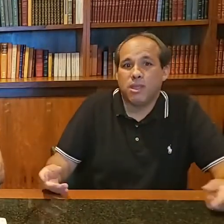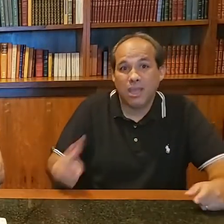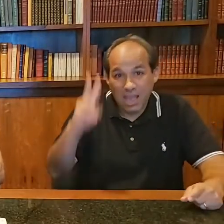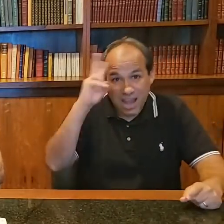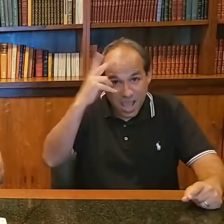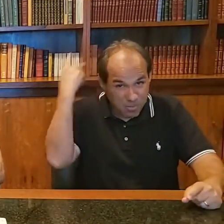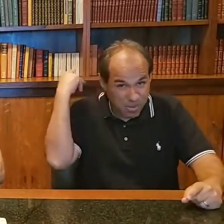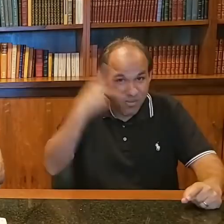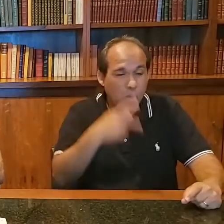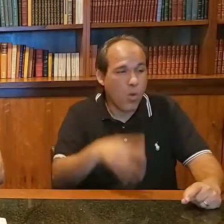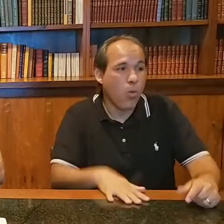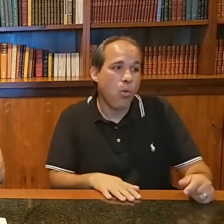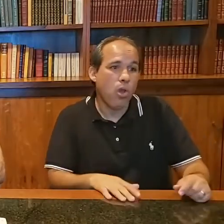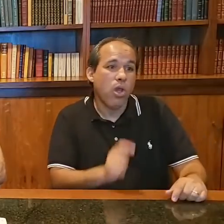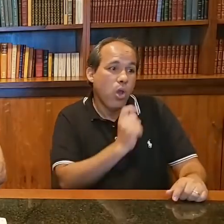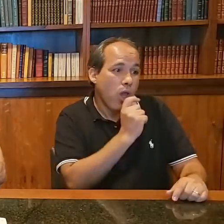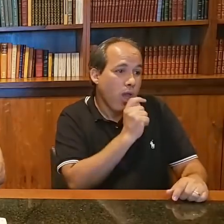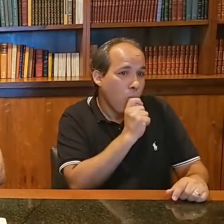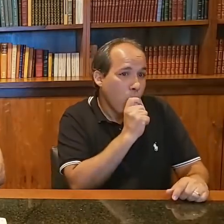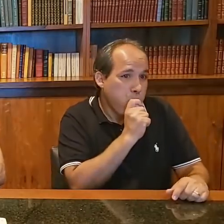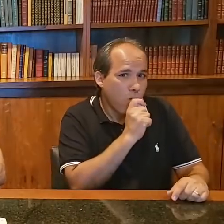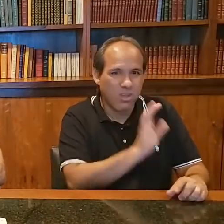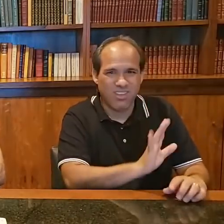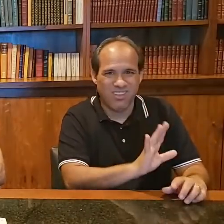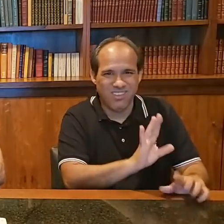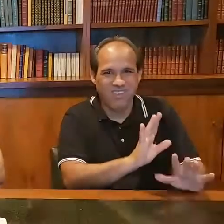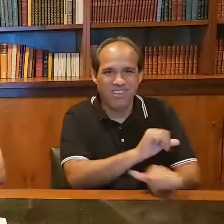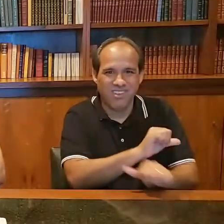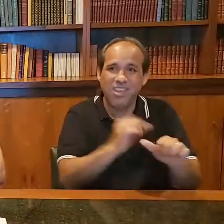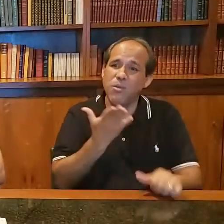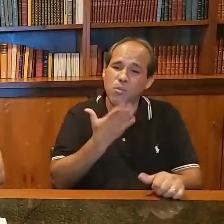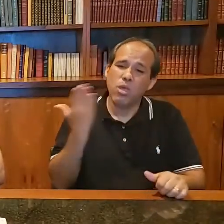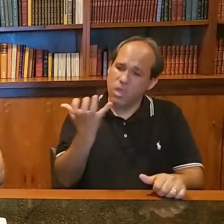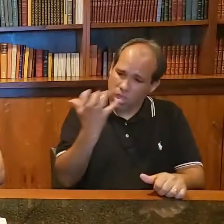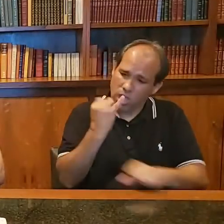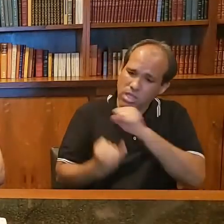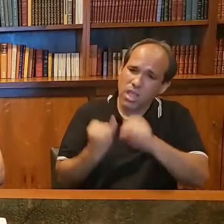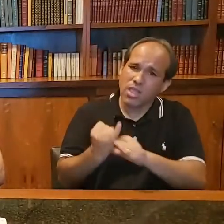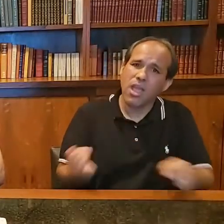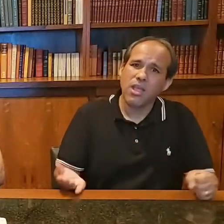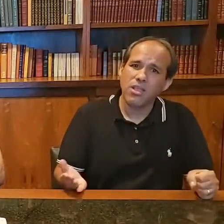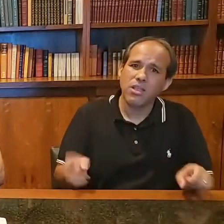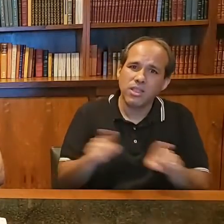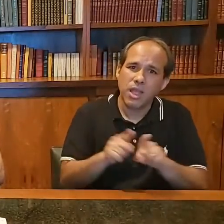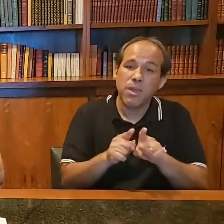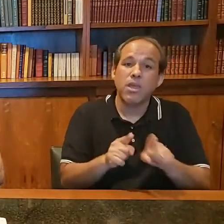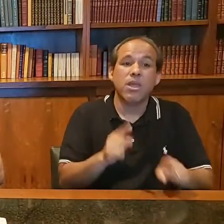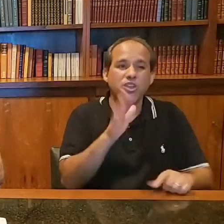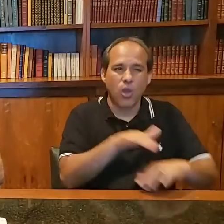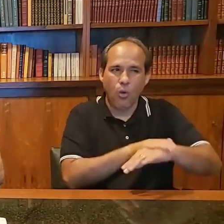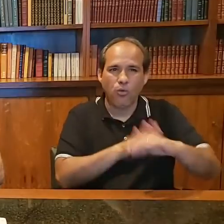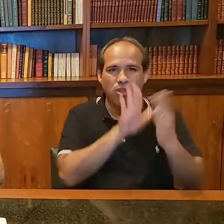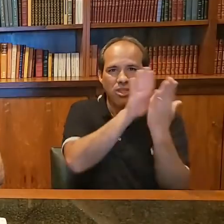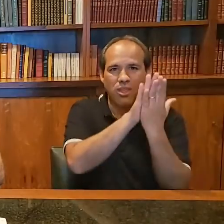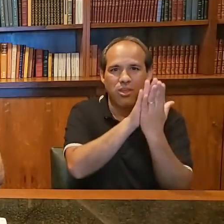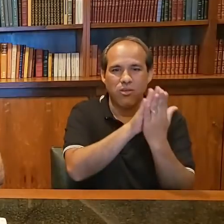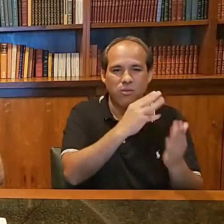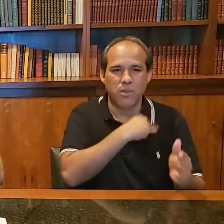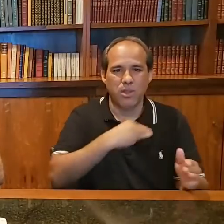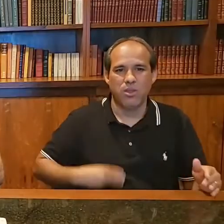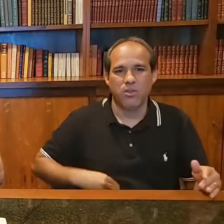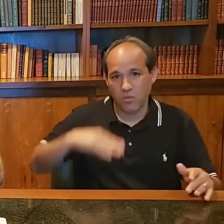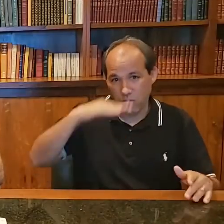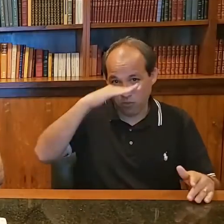era pito, né? Que é internet, e com razão. E mais do que internet, já falei que faria, eu acho que já foi uma equipe